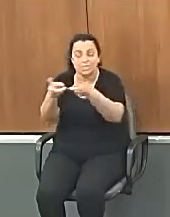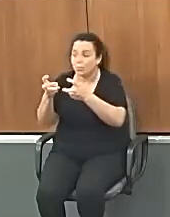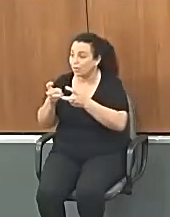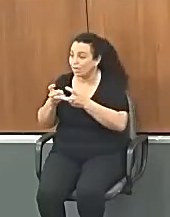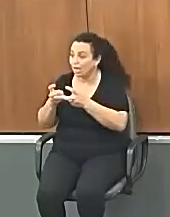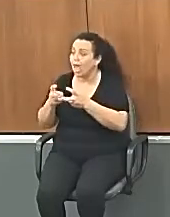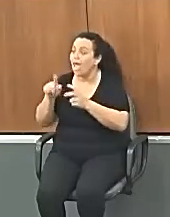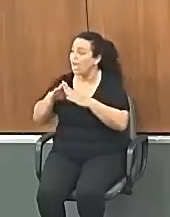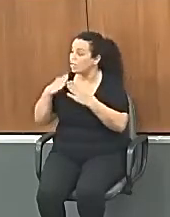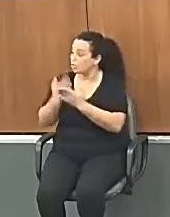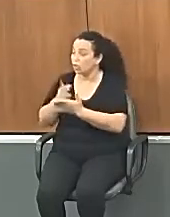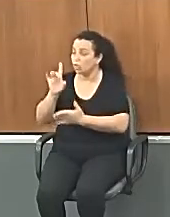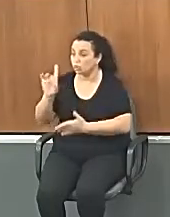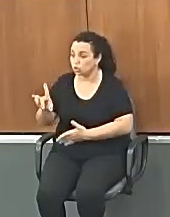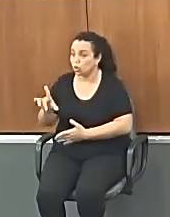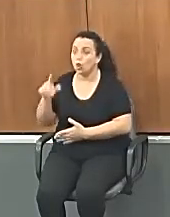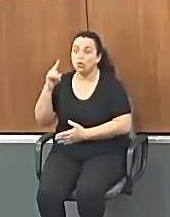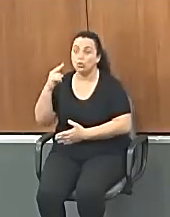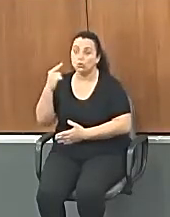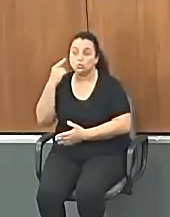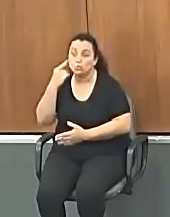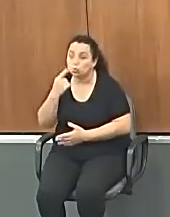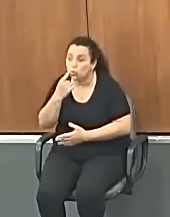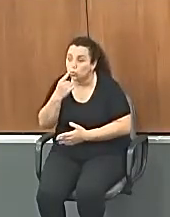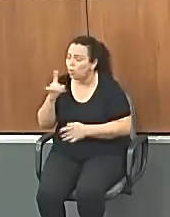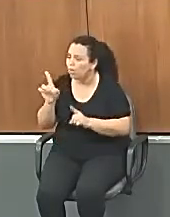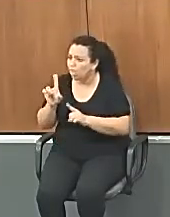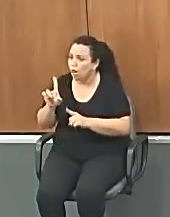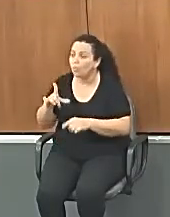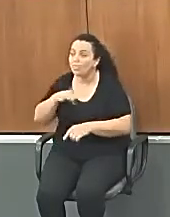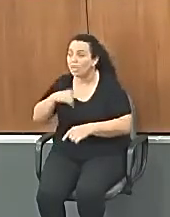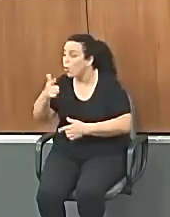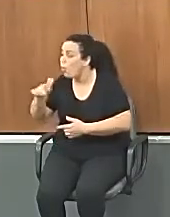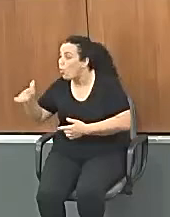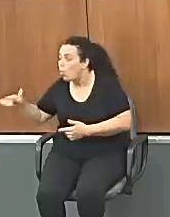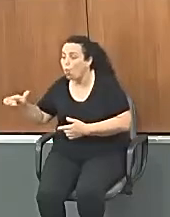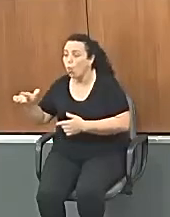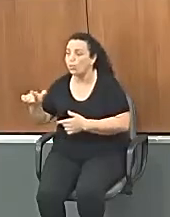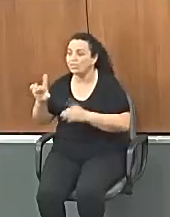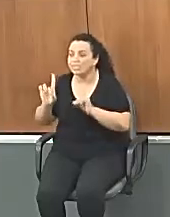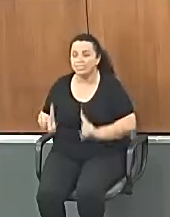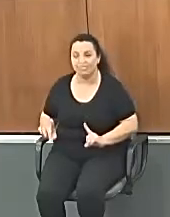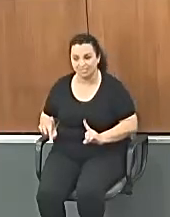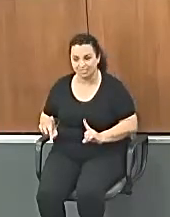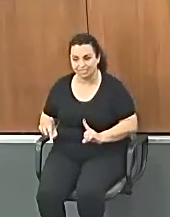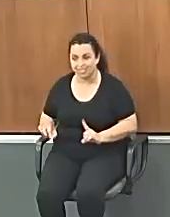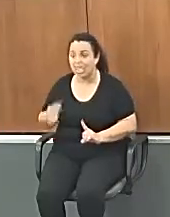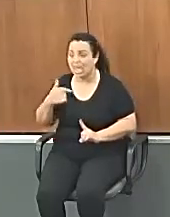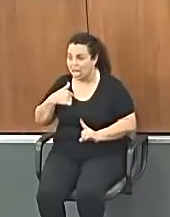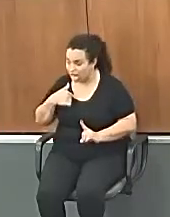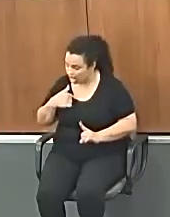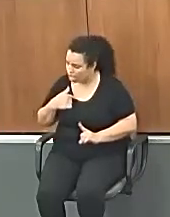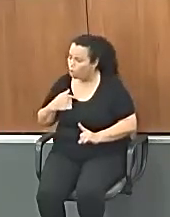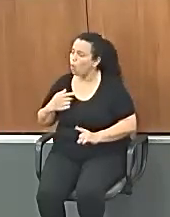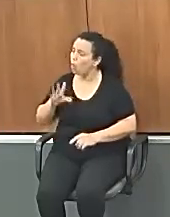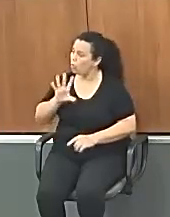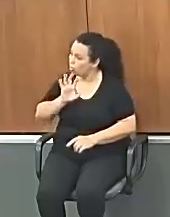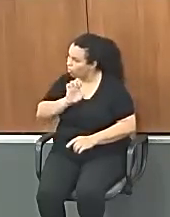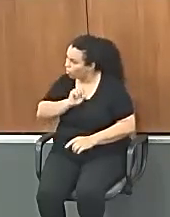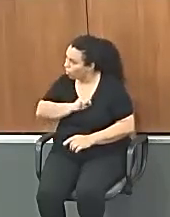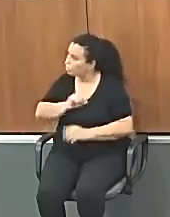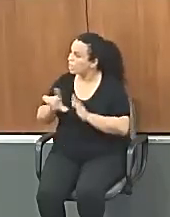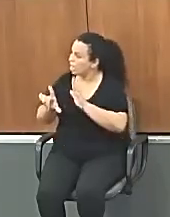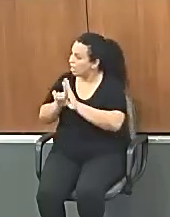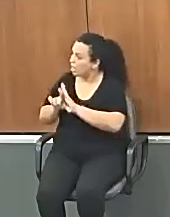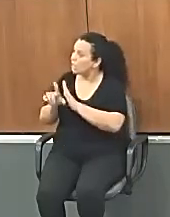surdo puro é a surdez com outros comprometimentos eu sou a favor da lei de inclusão como professor